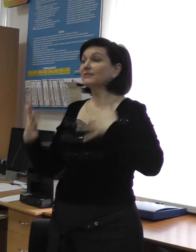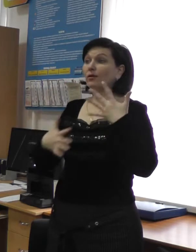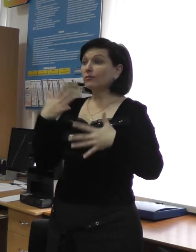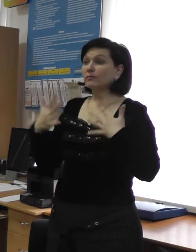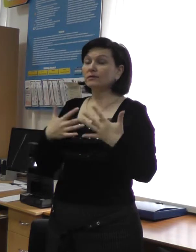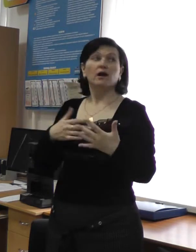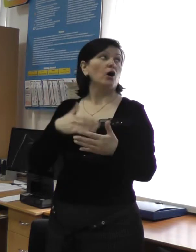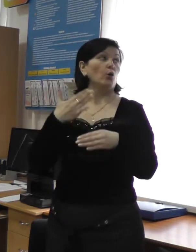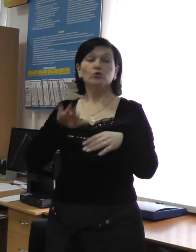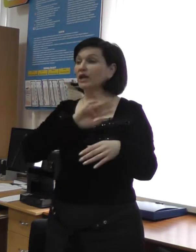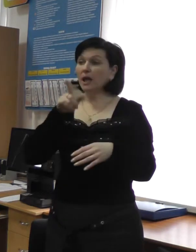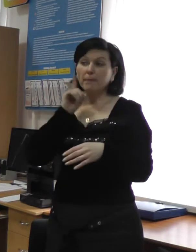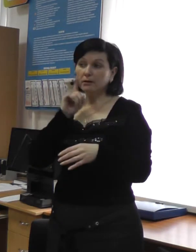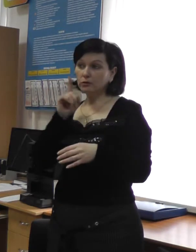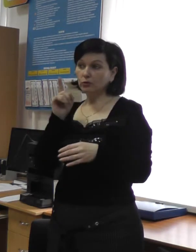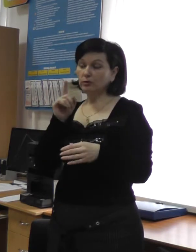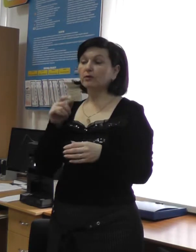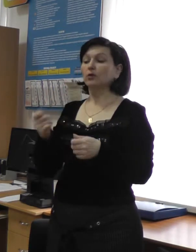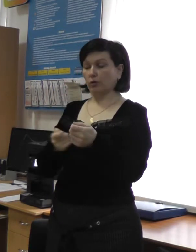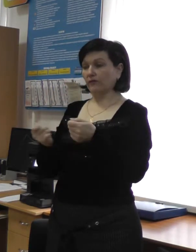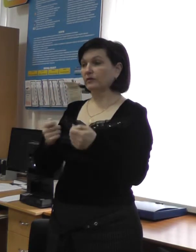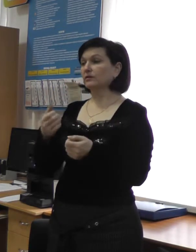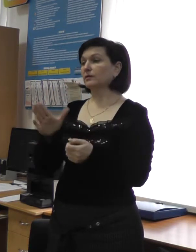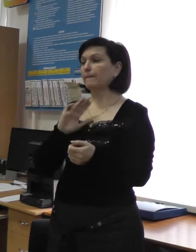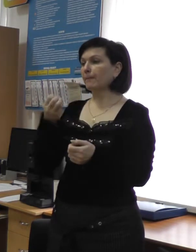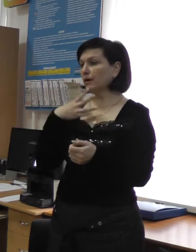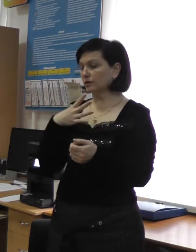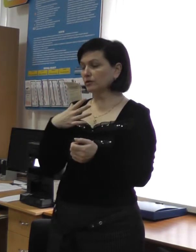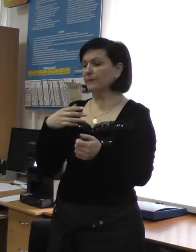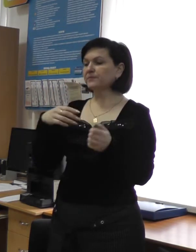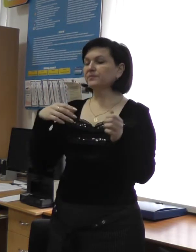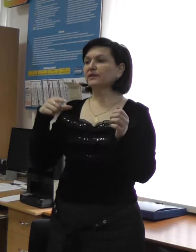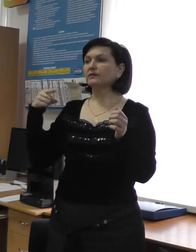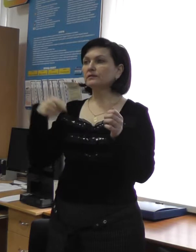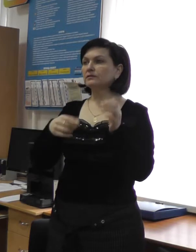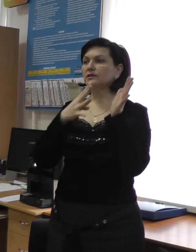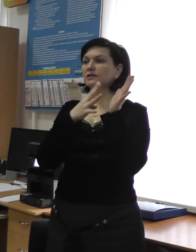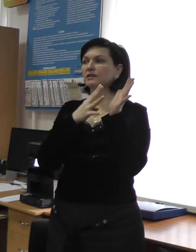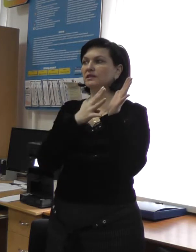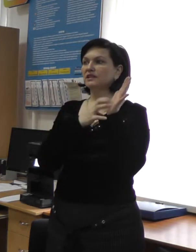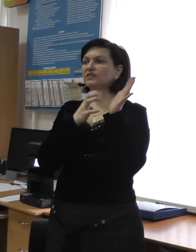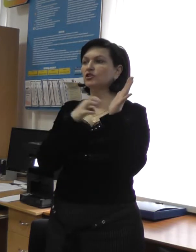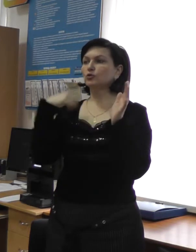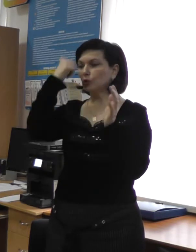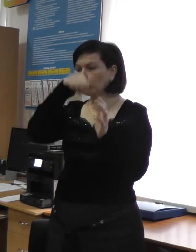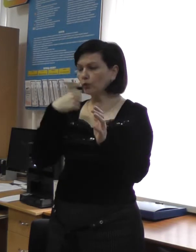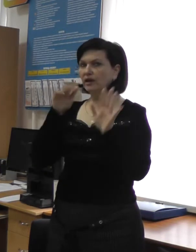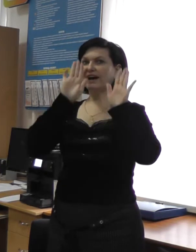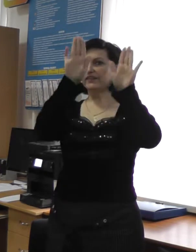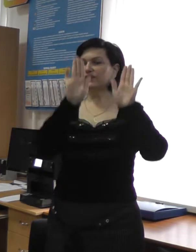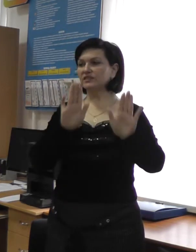кипучей деятельности на этом ответственном посту. В 1900 году в Париже открывается Всемирная